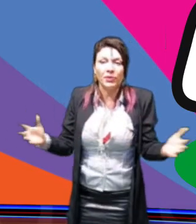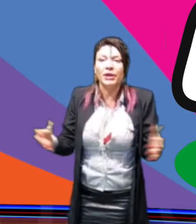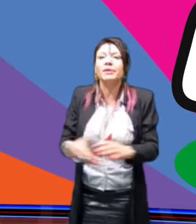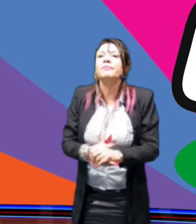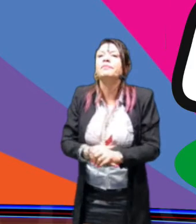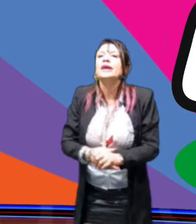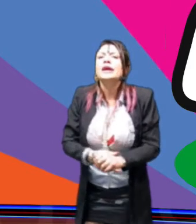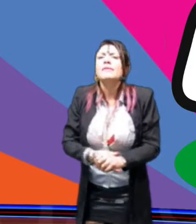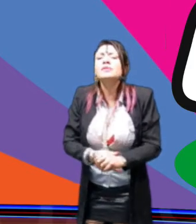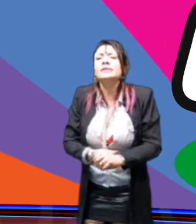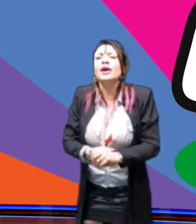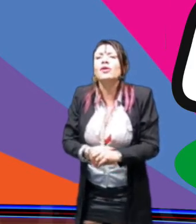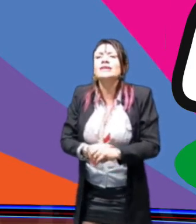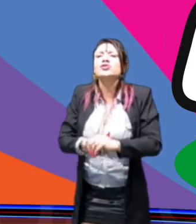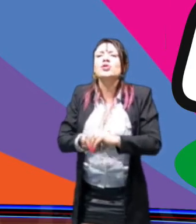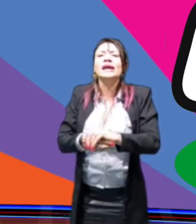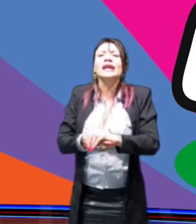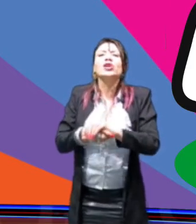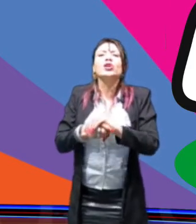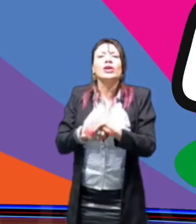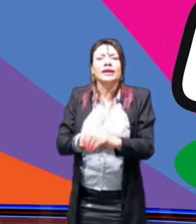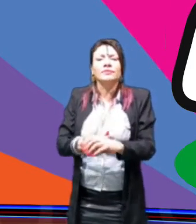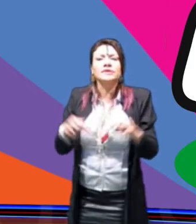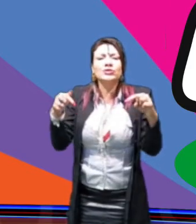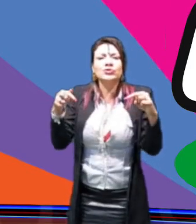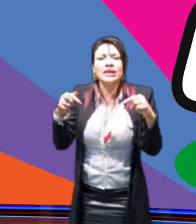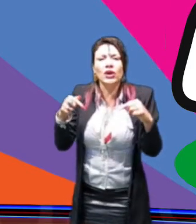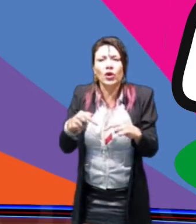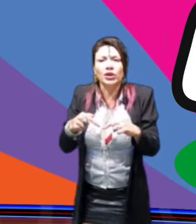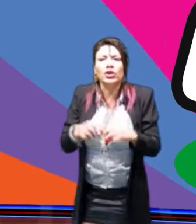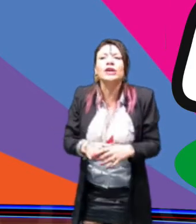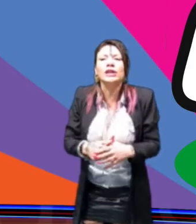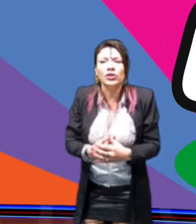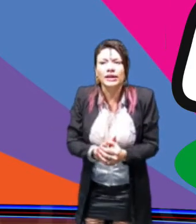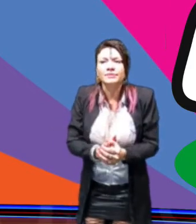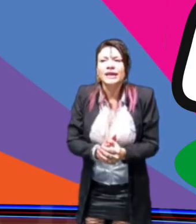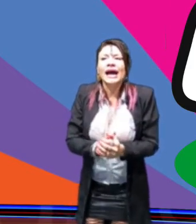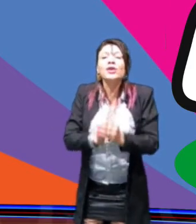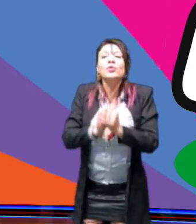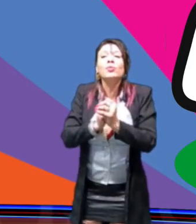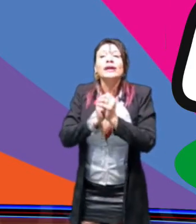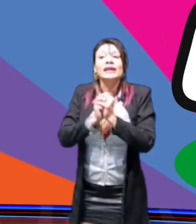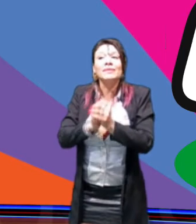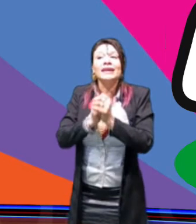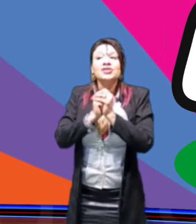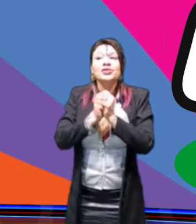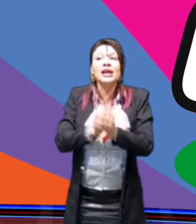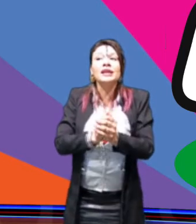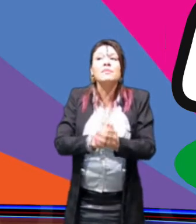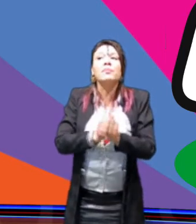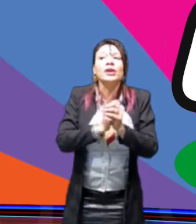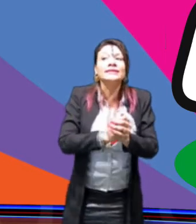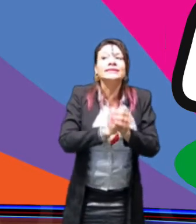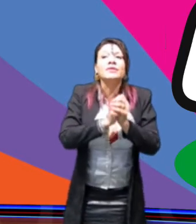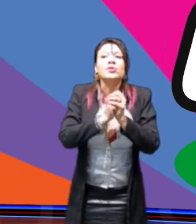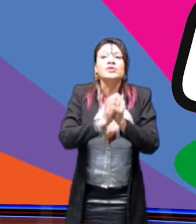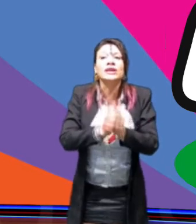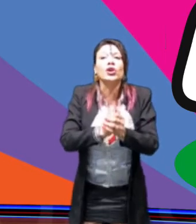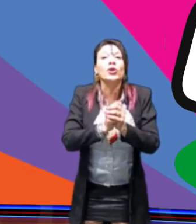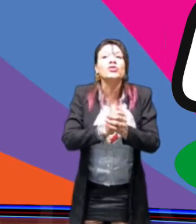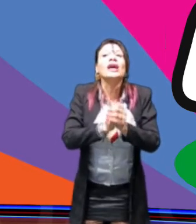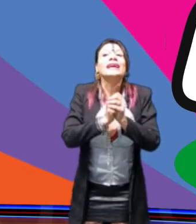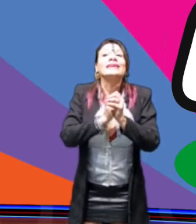favorable. Vamos a hablar ahora sobre el dólar. ¿Qué sucede hoy con el dólar? Hay un buen clima internacional y por ende se están impulsando